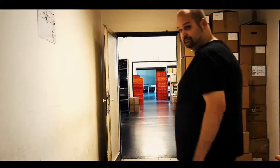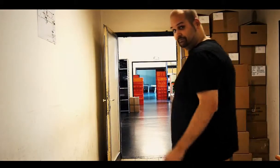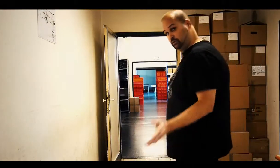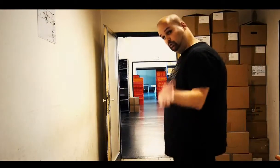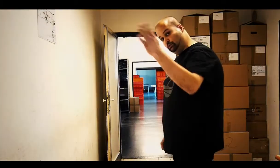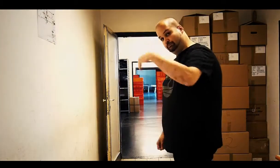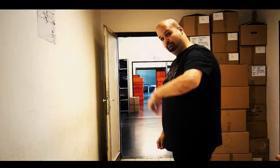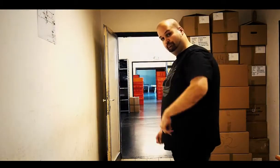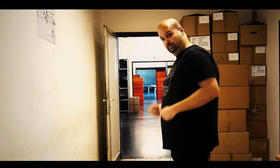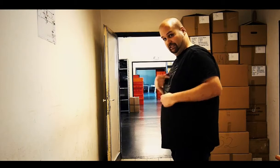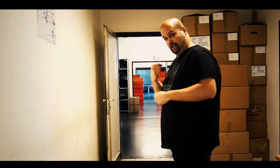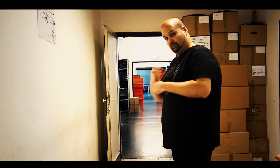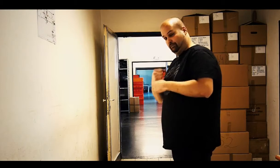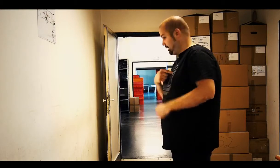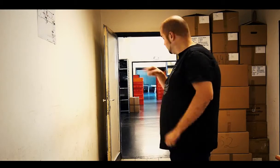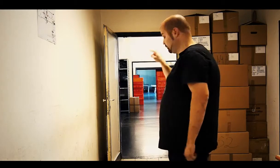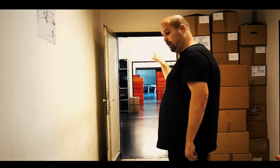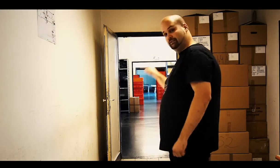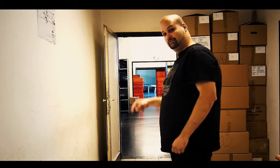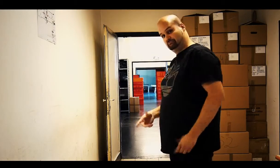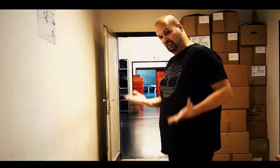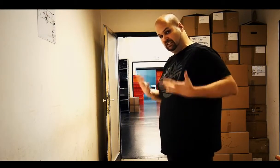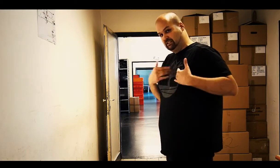Kommt, ich zeige euch meinen Arbeitsplatz und was ich mache.